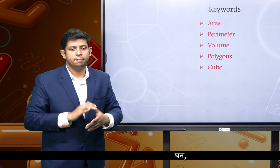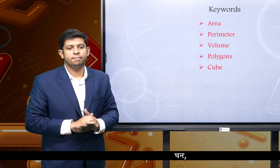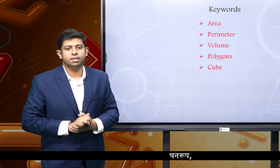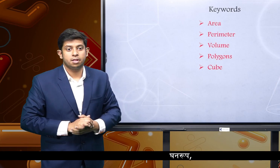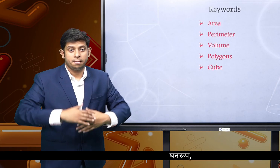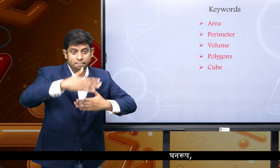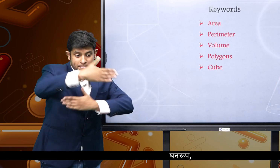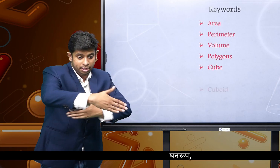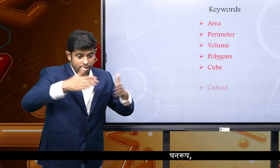घनरूप,